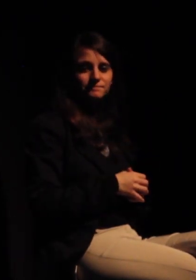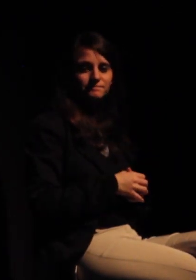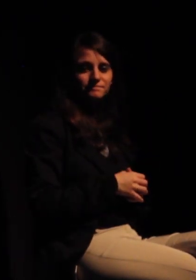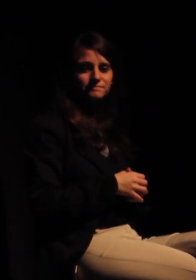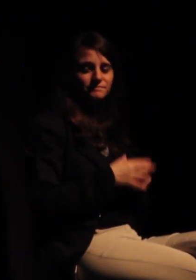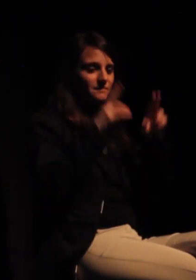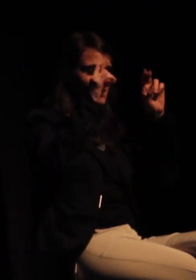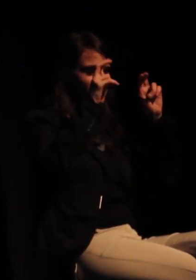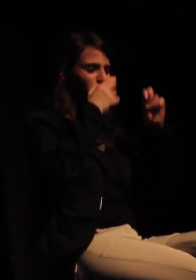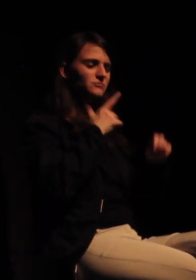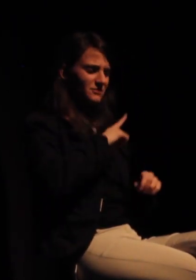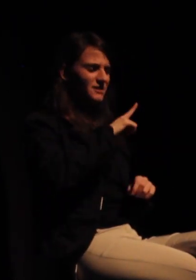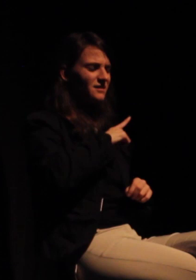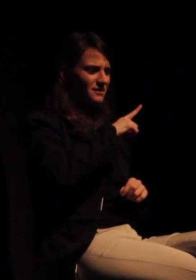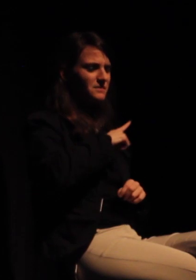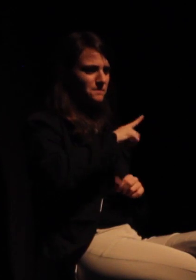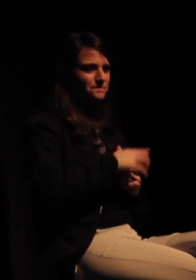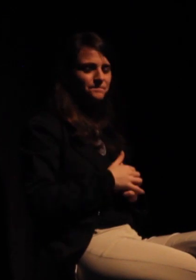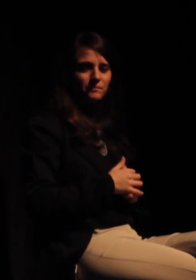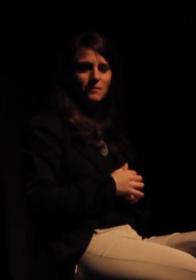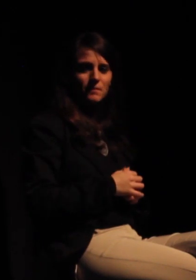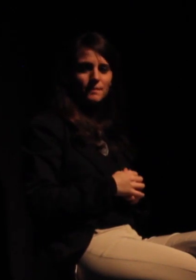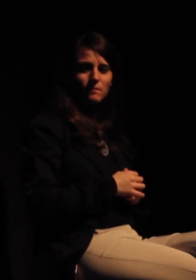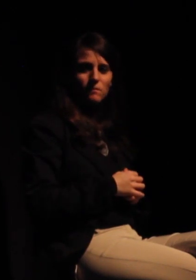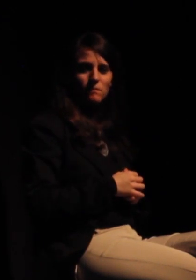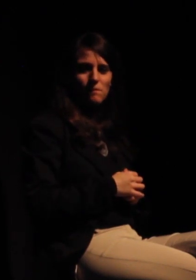Assunto é que não falta. Aliás,